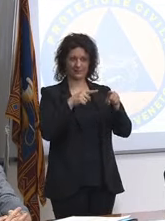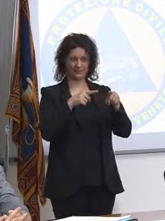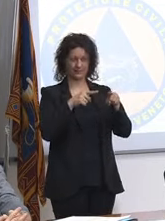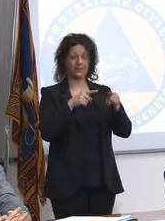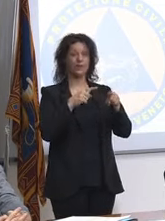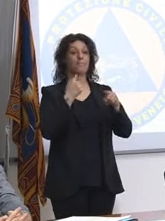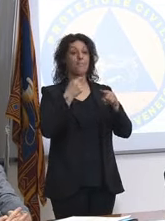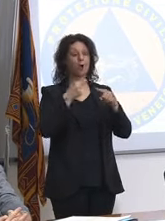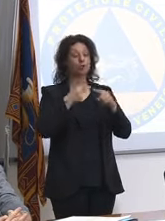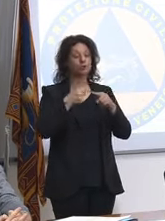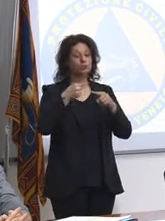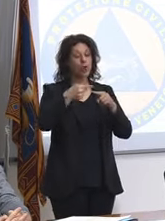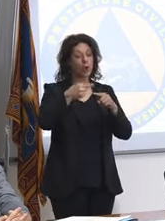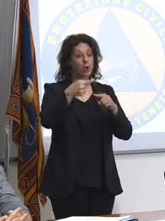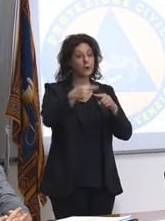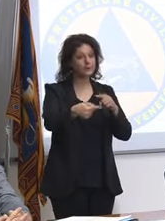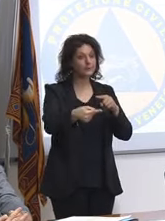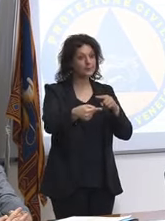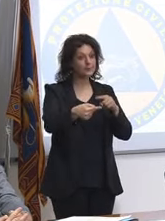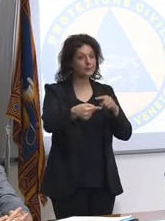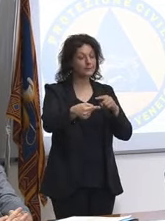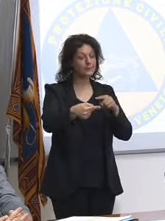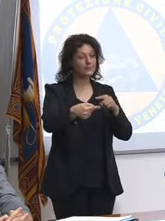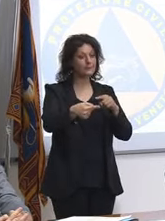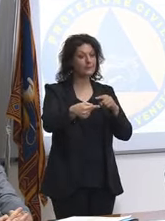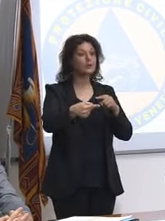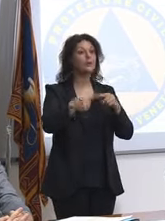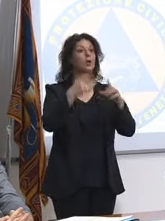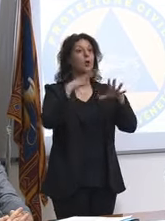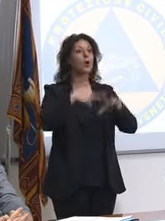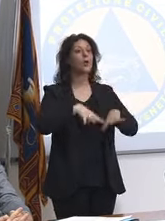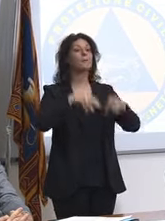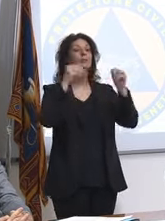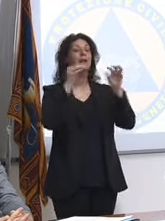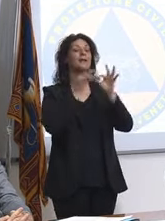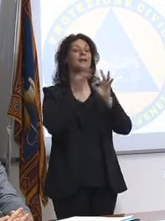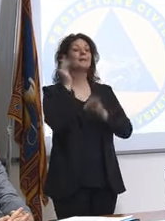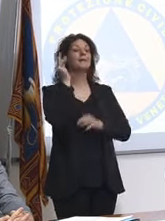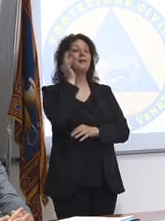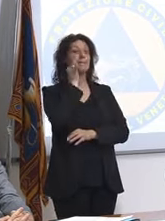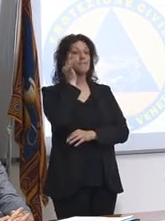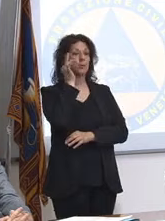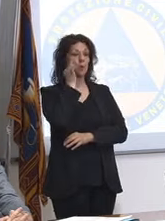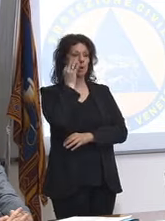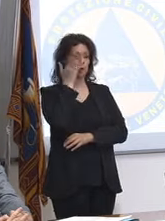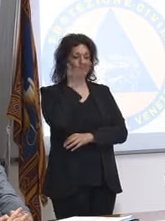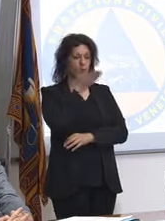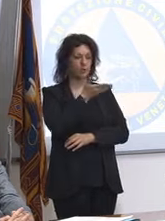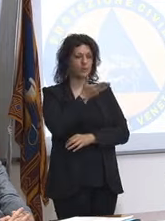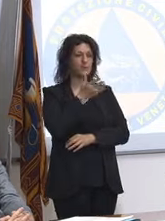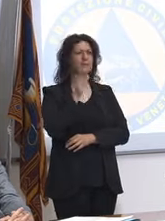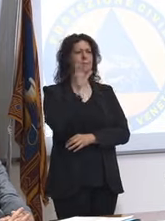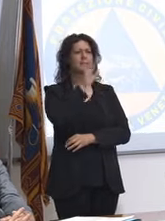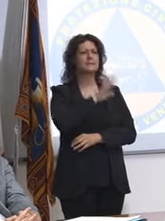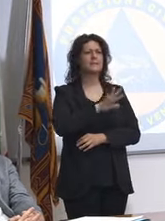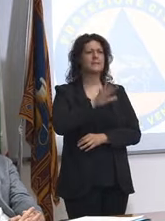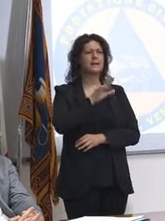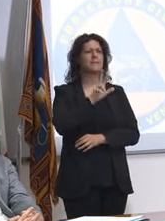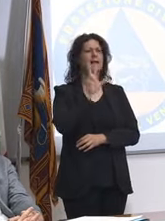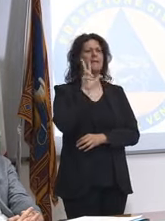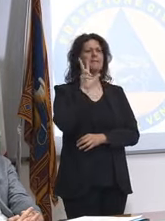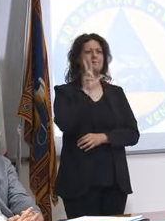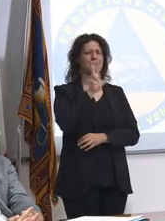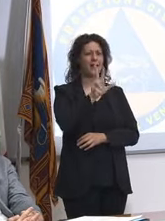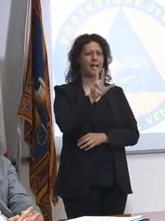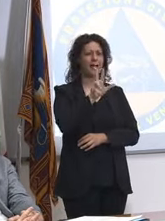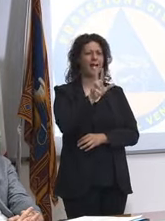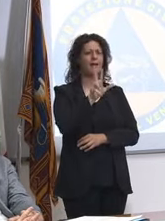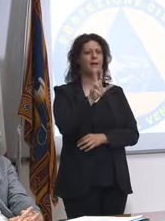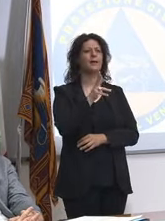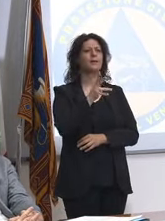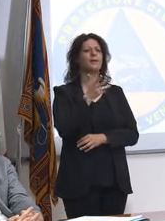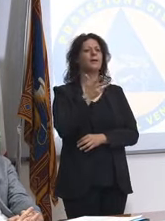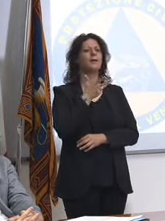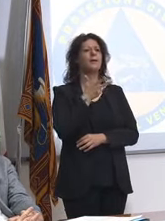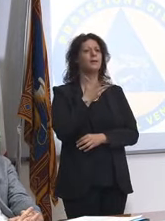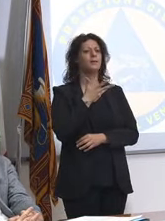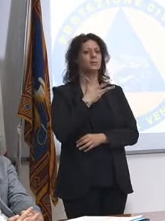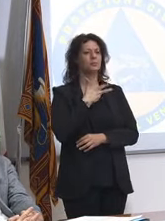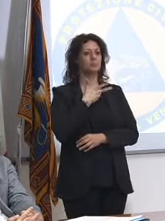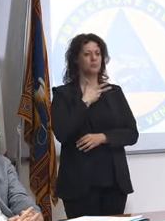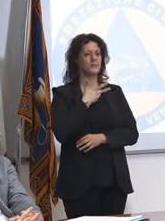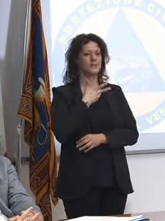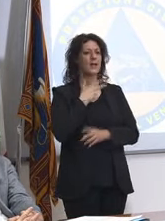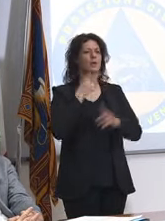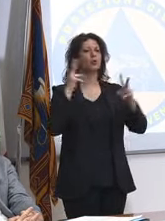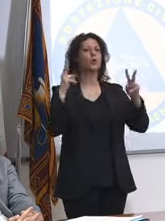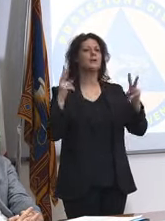successivi si sono fatti i tamponi. Mi pare che il 3 abbiamo fatto l'incontro con